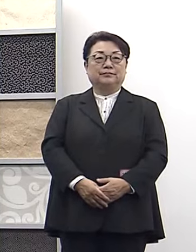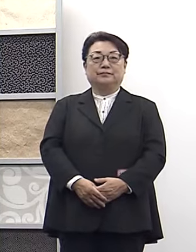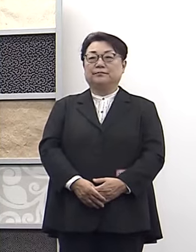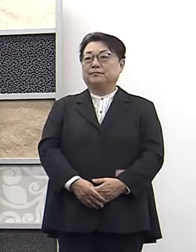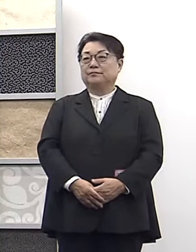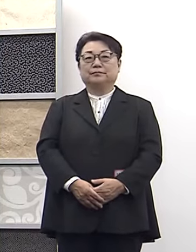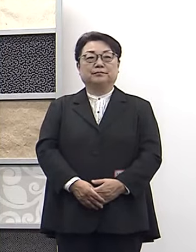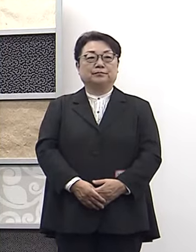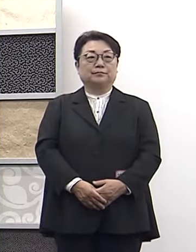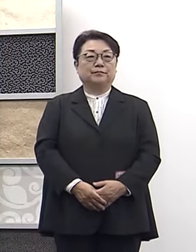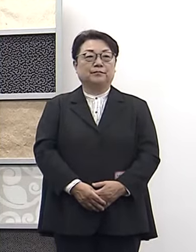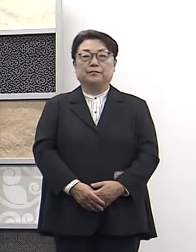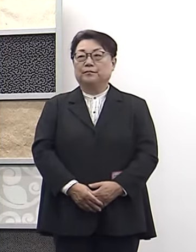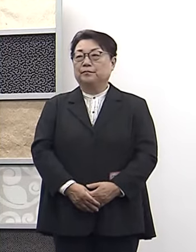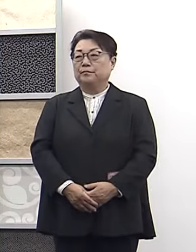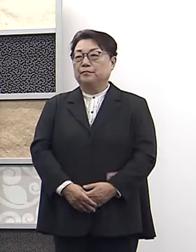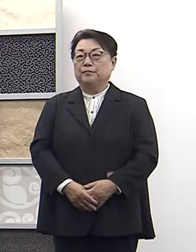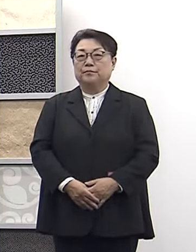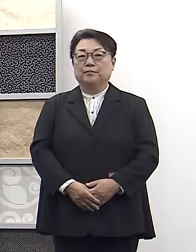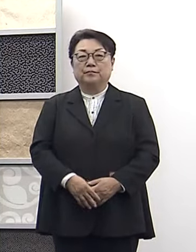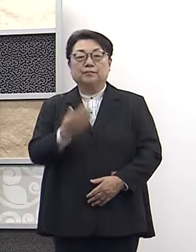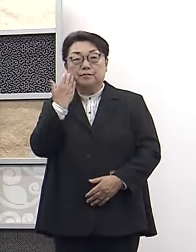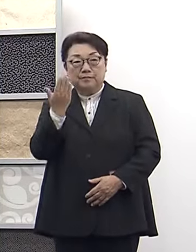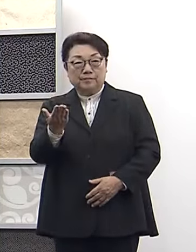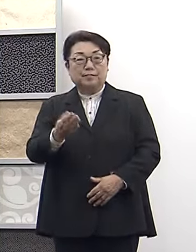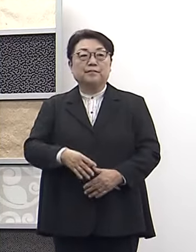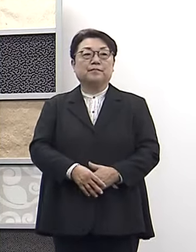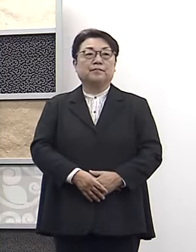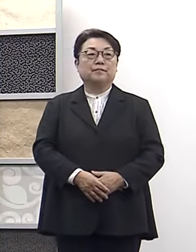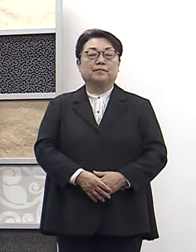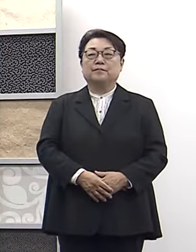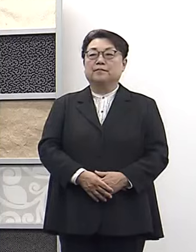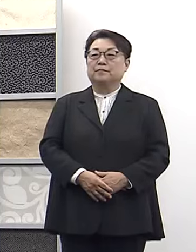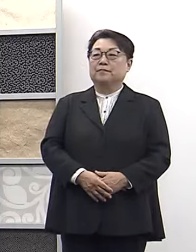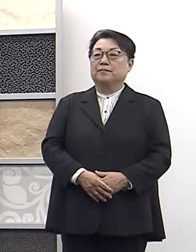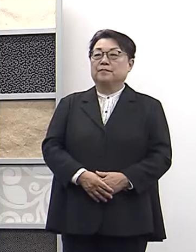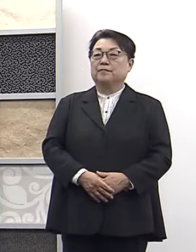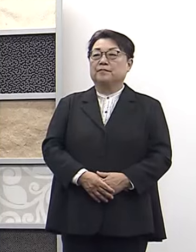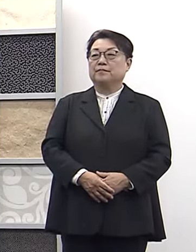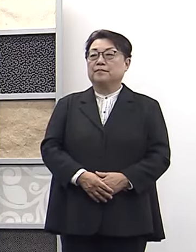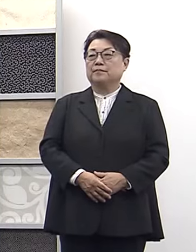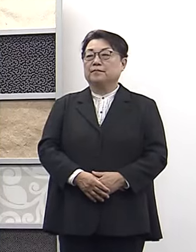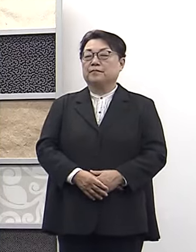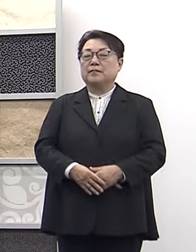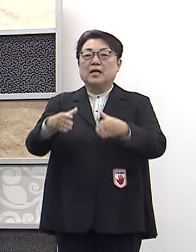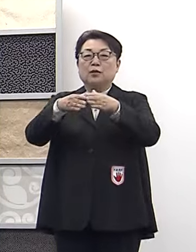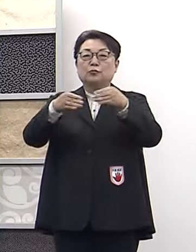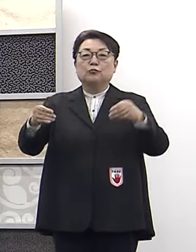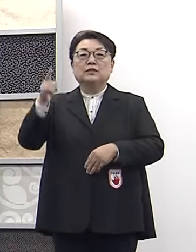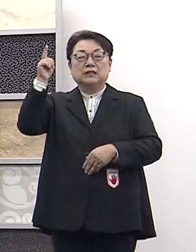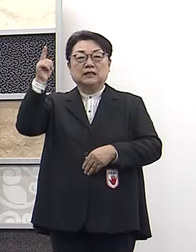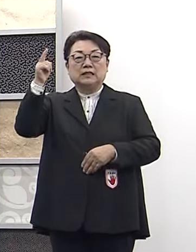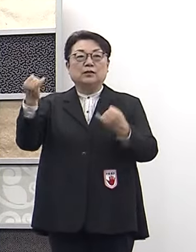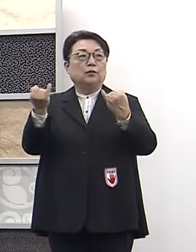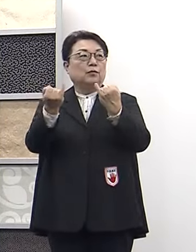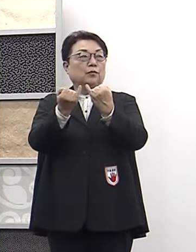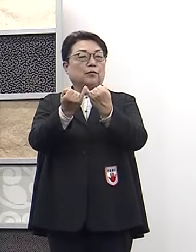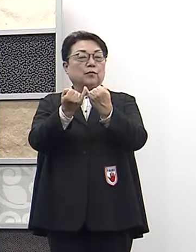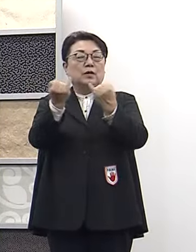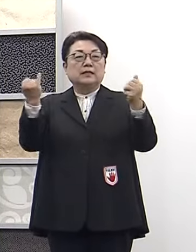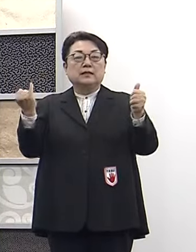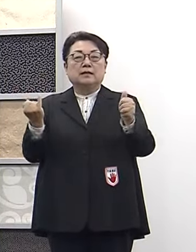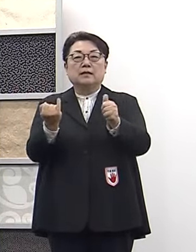事通信さん。 時事通信の三浦です。よろしくお願いいたします。政府の、女性への結婚移住政策